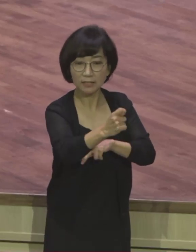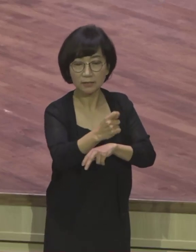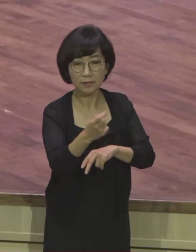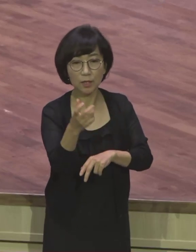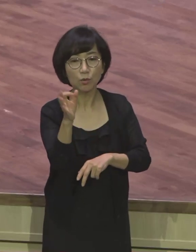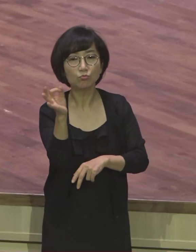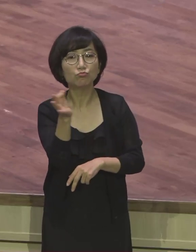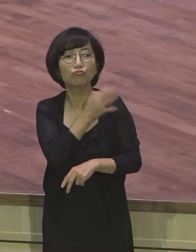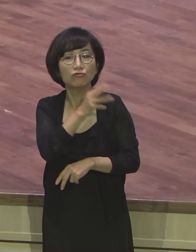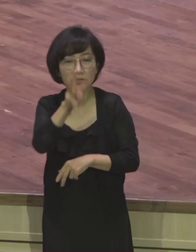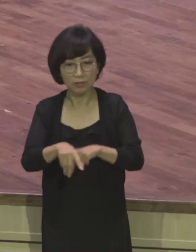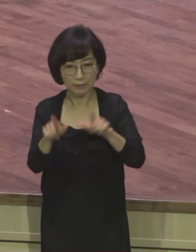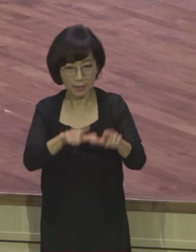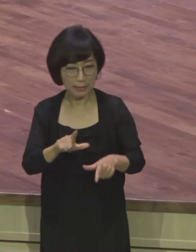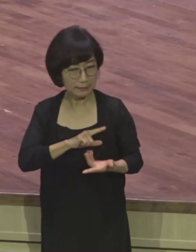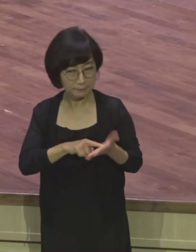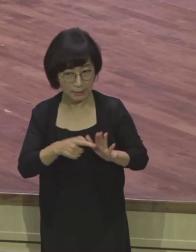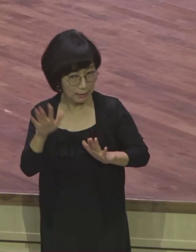성도 여러분,